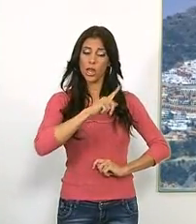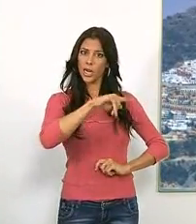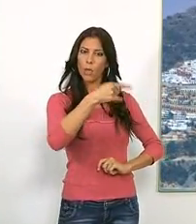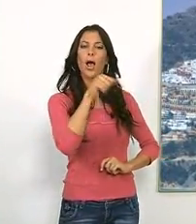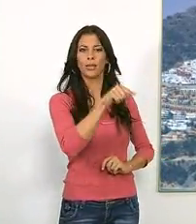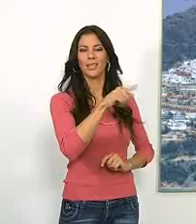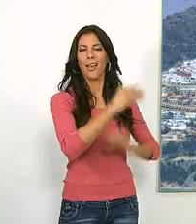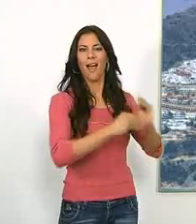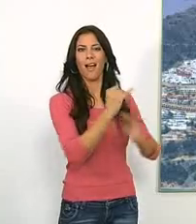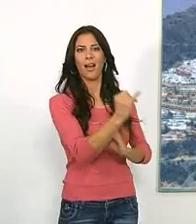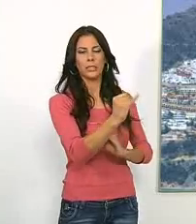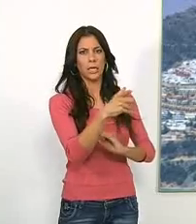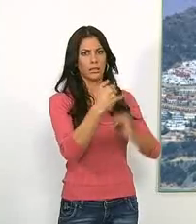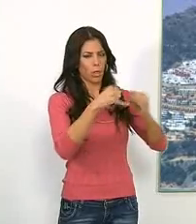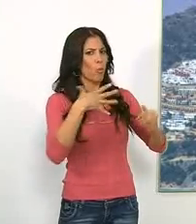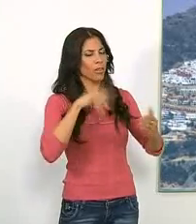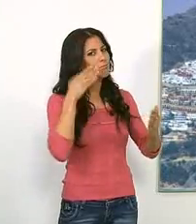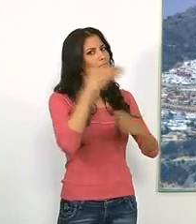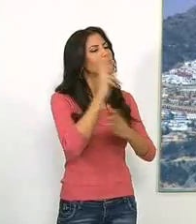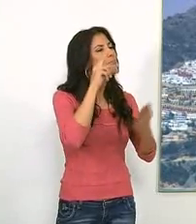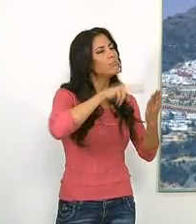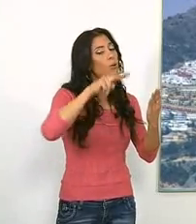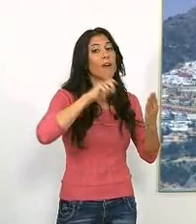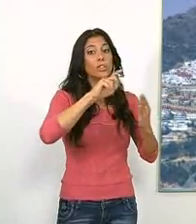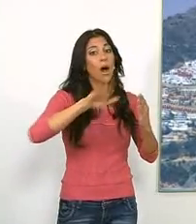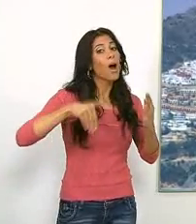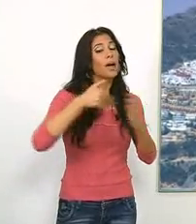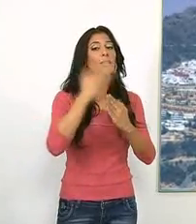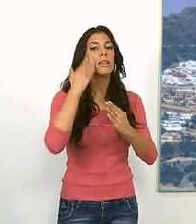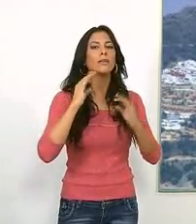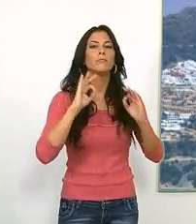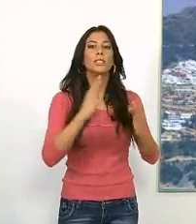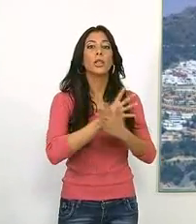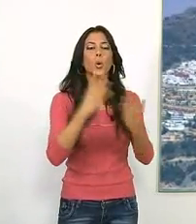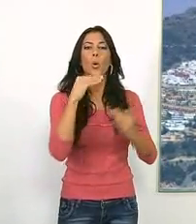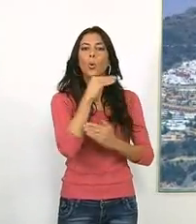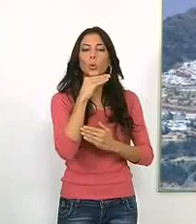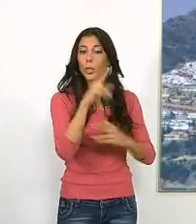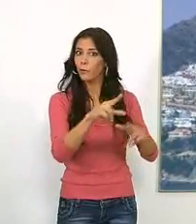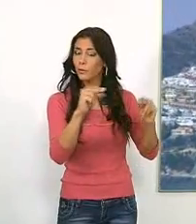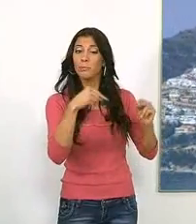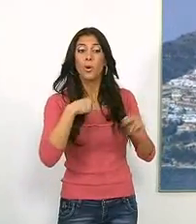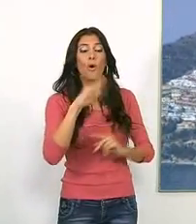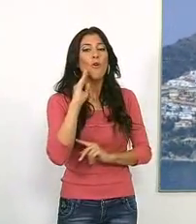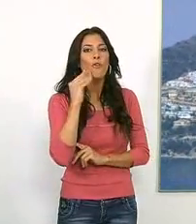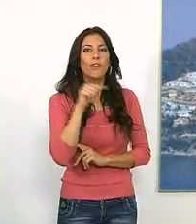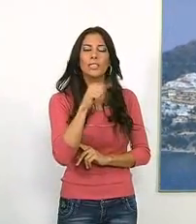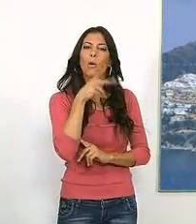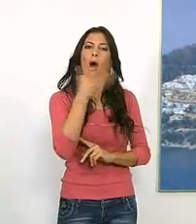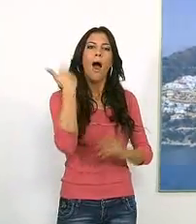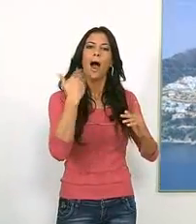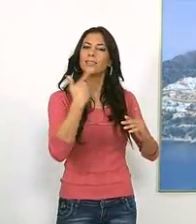comienzan los actos de conmemoración que se prolongarán hasta el próximo día 19 de octubre fecha del